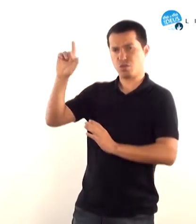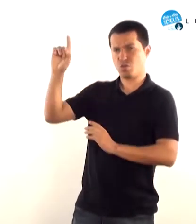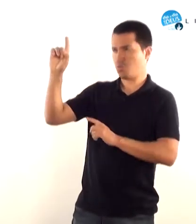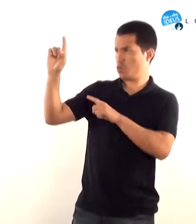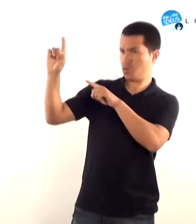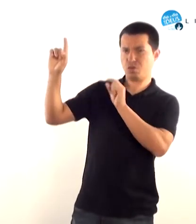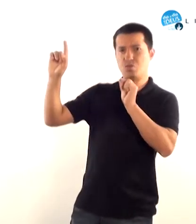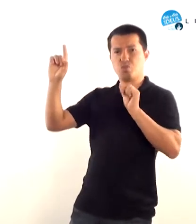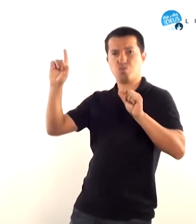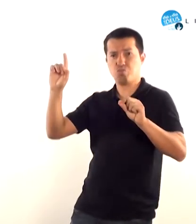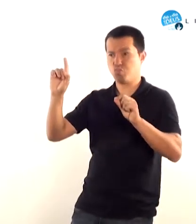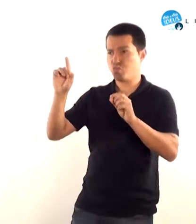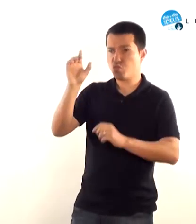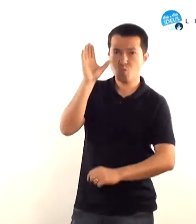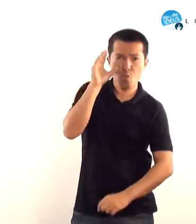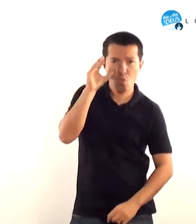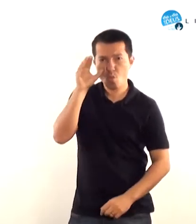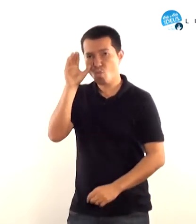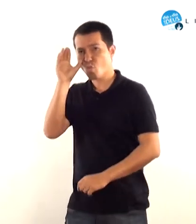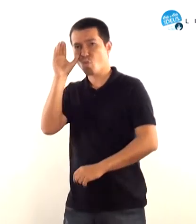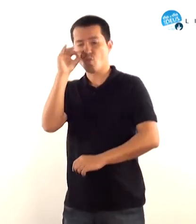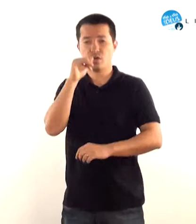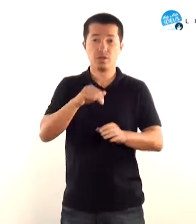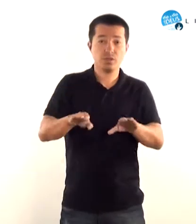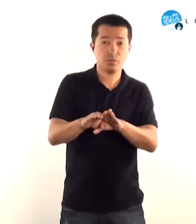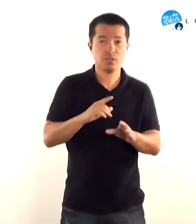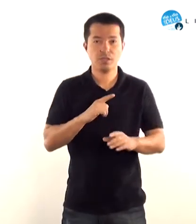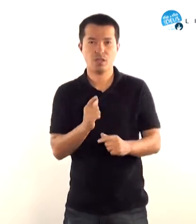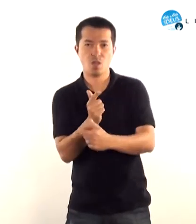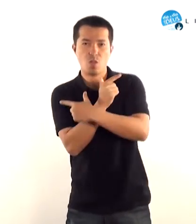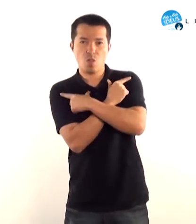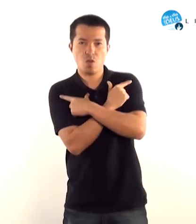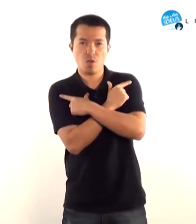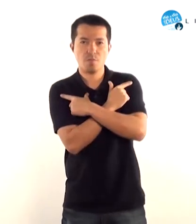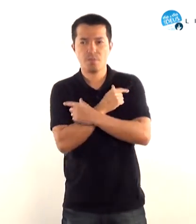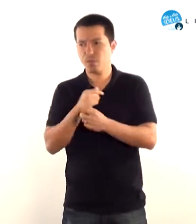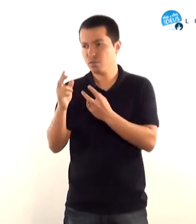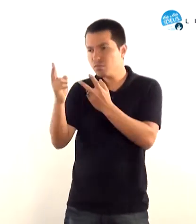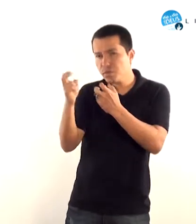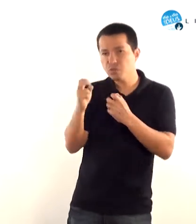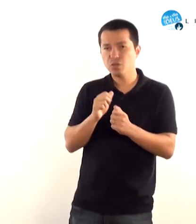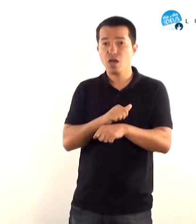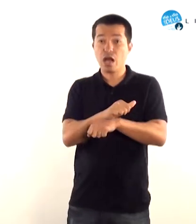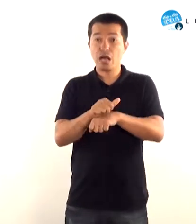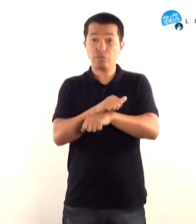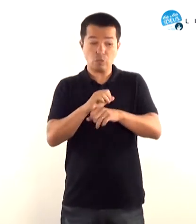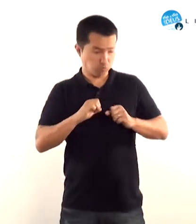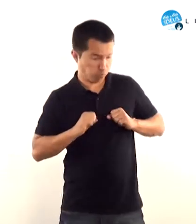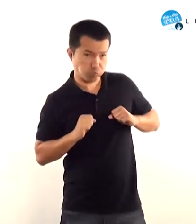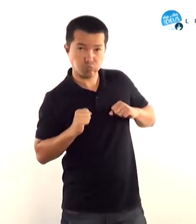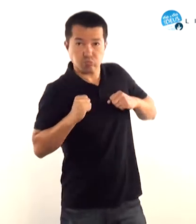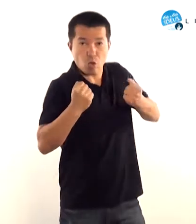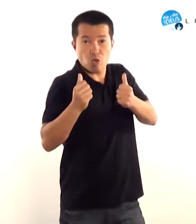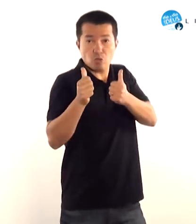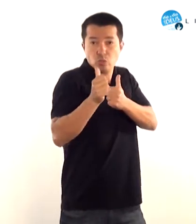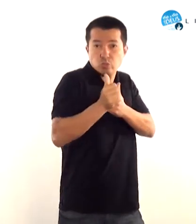Deus tocar o seu coração para dizer: larga a tua terra, a tua casa, a tua parentela e vai para o lugar que eu vou. E ele vai